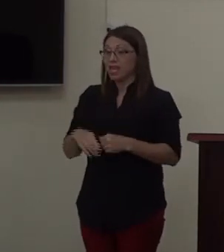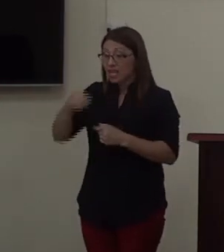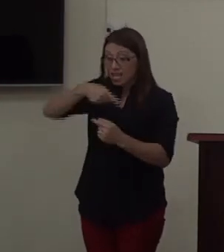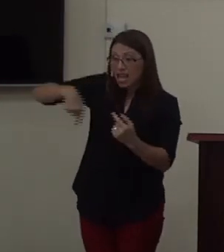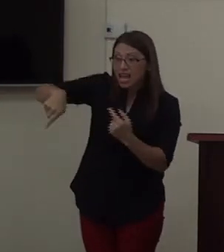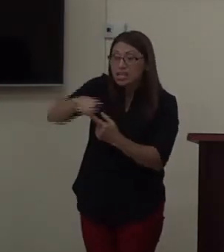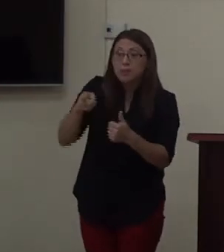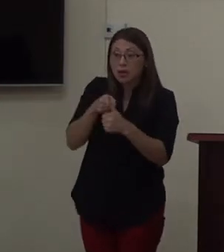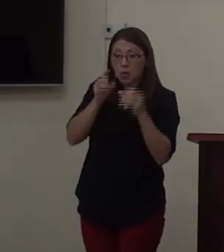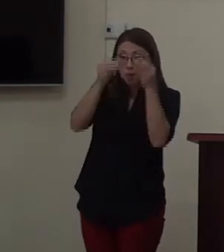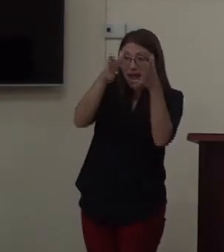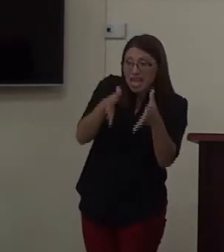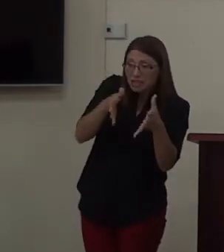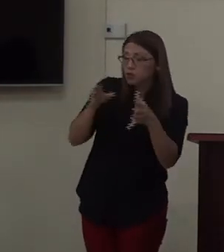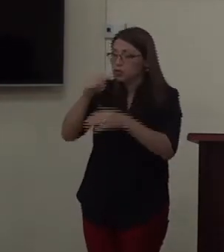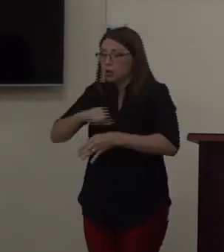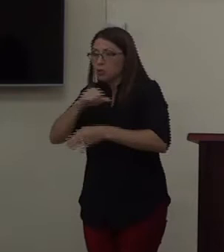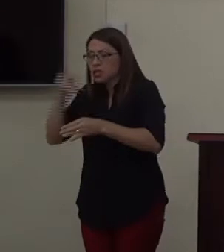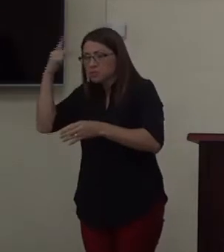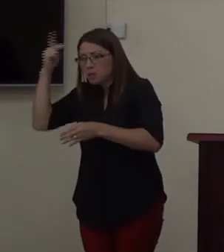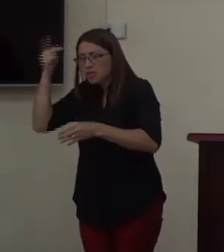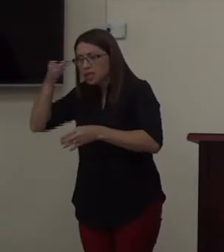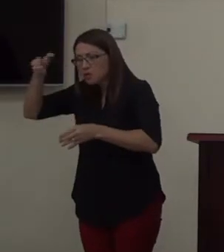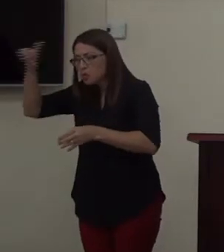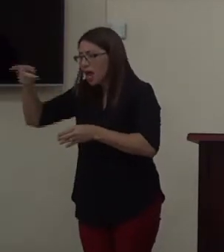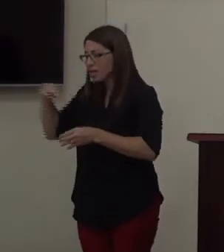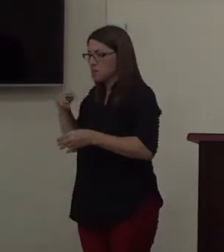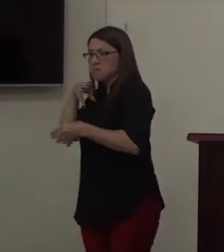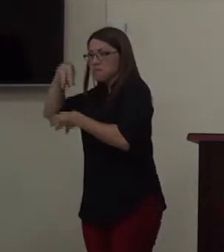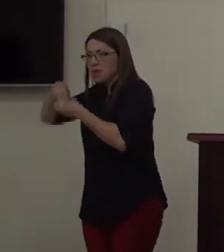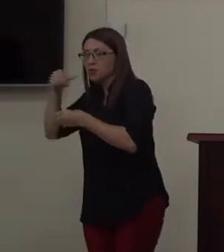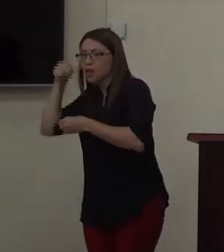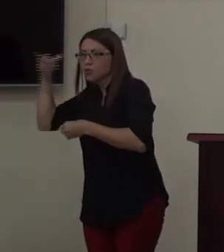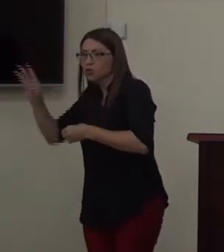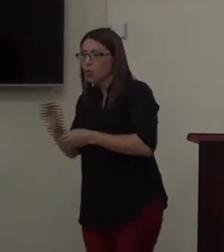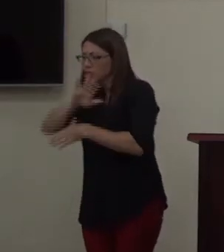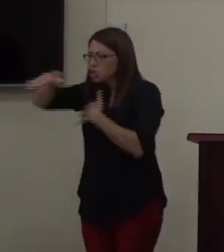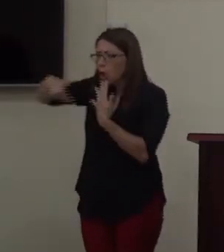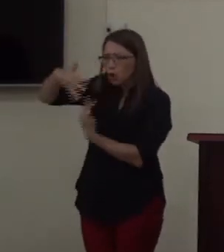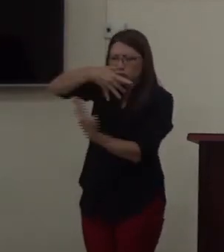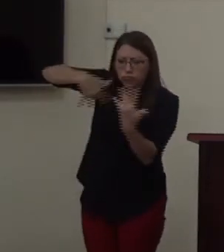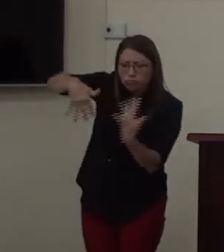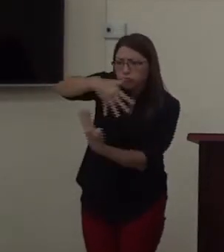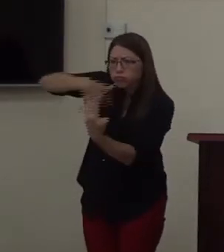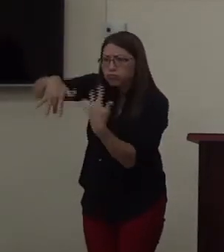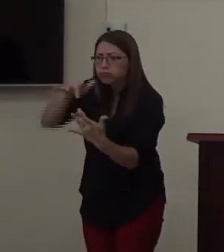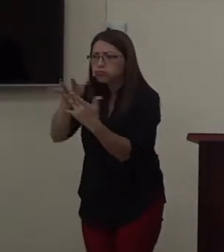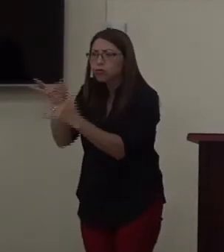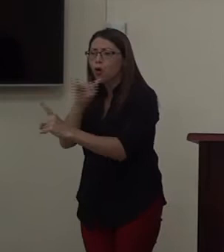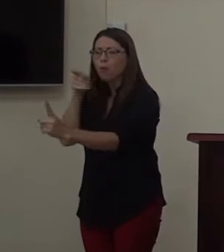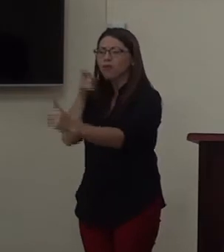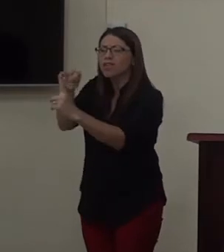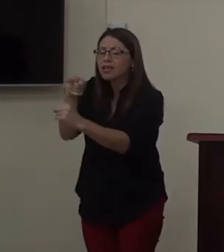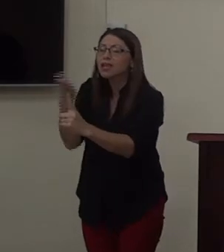sí los maestros, esas autoridades políticas y culturales, los miembros adultos y jóvenes, y todos ellos tienen como fin